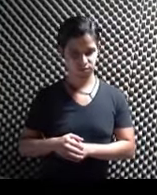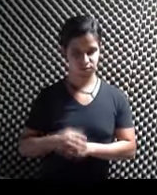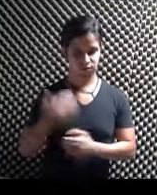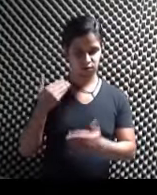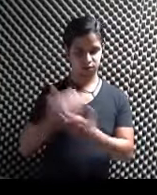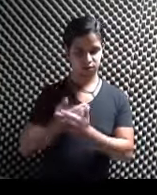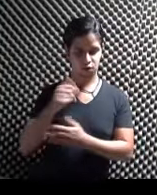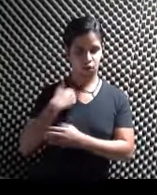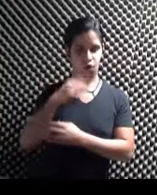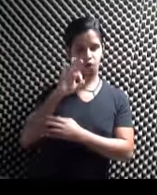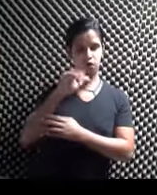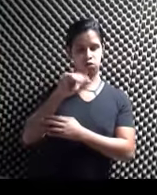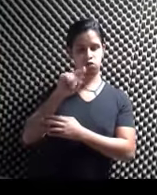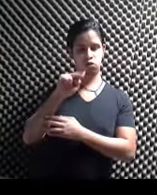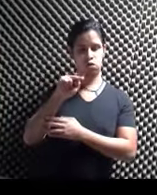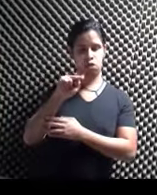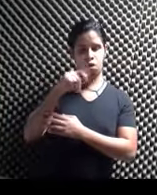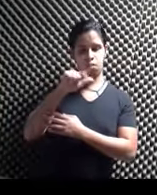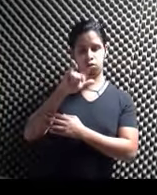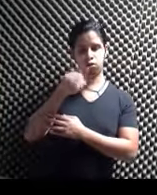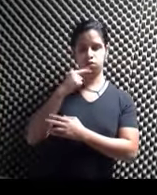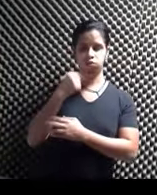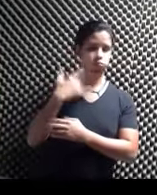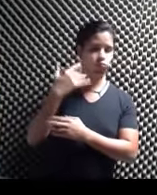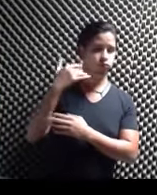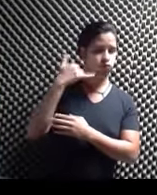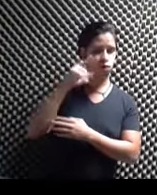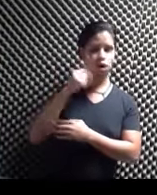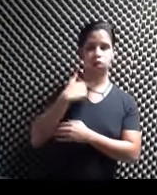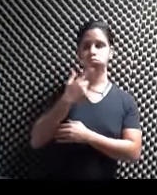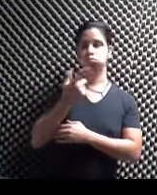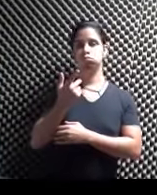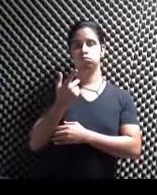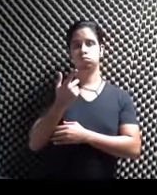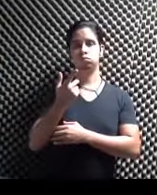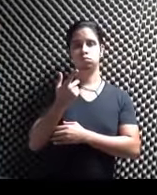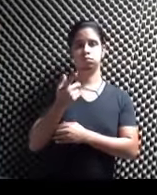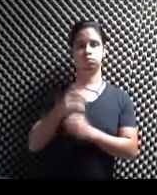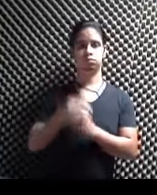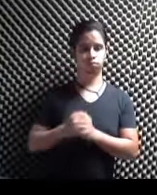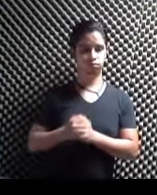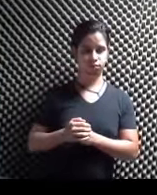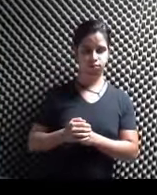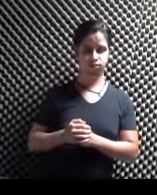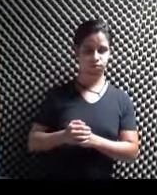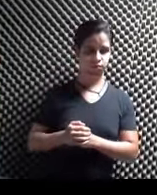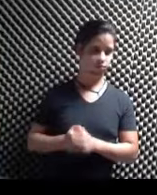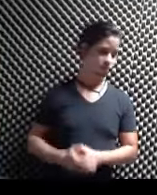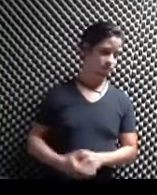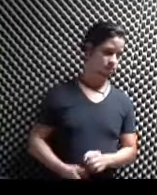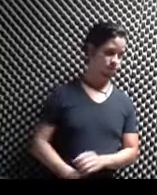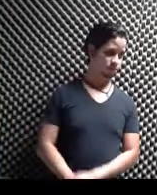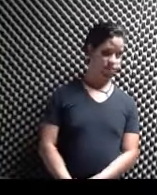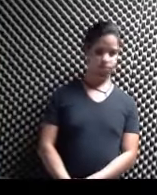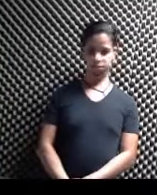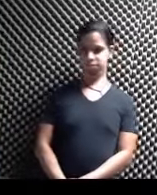Llegó el Fashion Police. El celular es hands-free, es ley. Y los Bluetooths más atractivos están en AT&T.